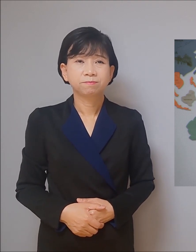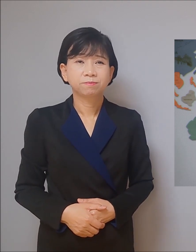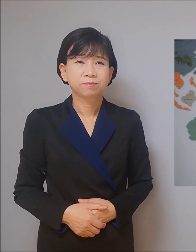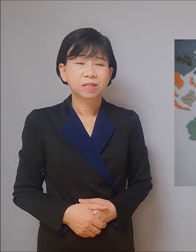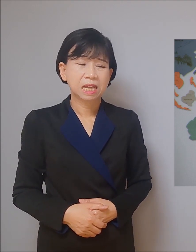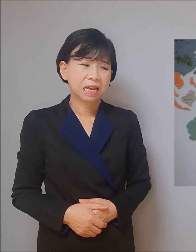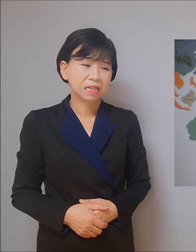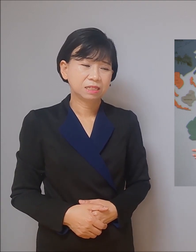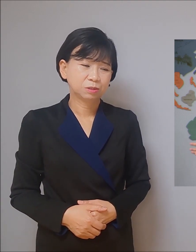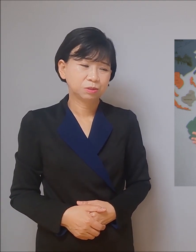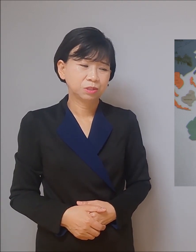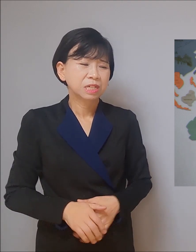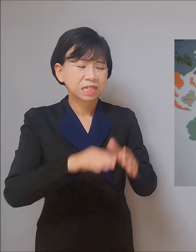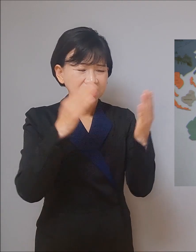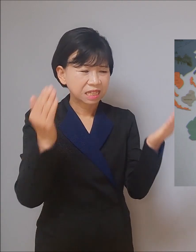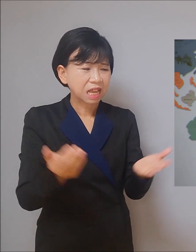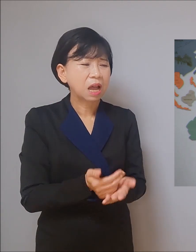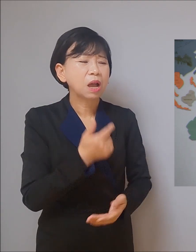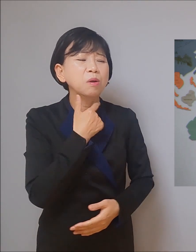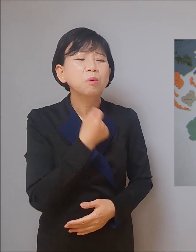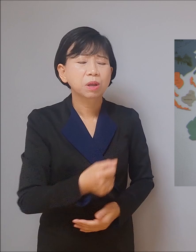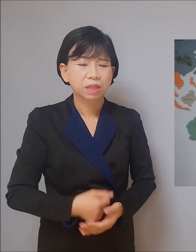아이고 다 원해요. 다